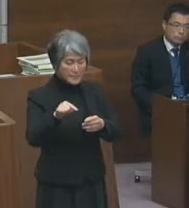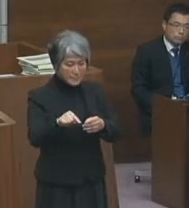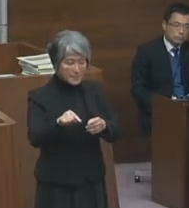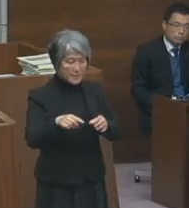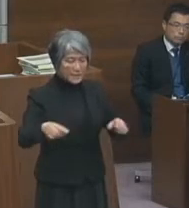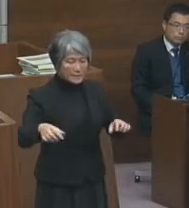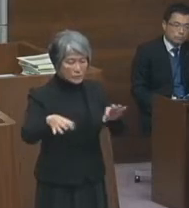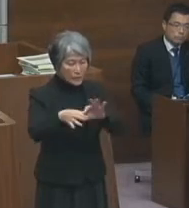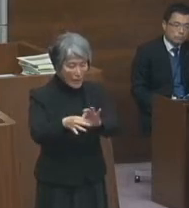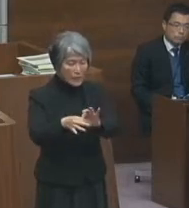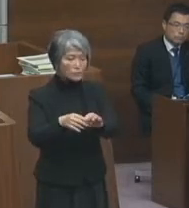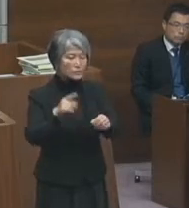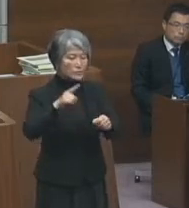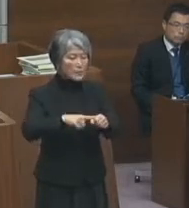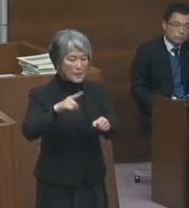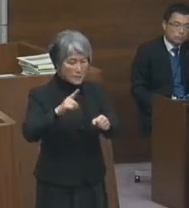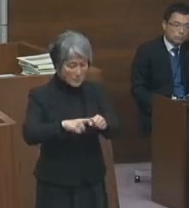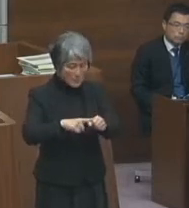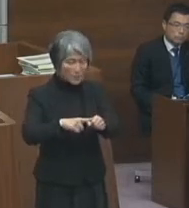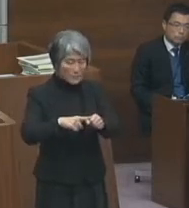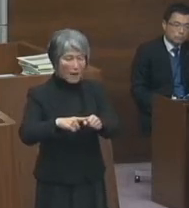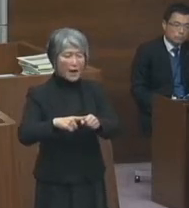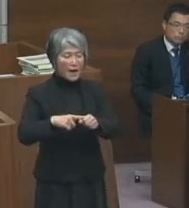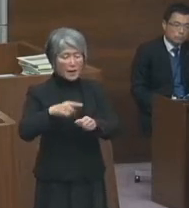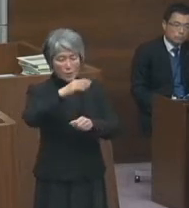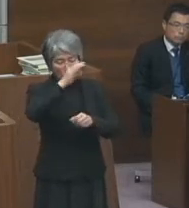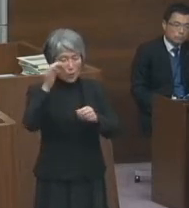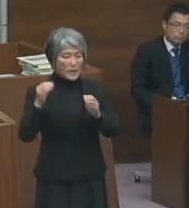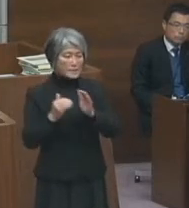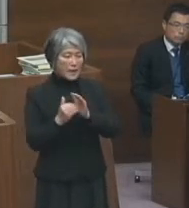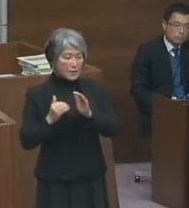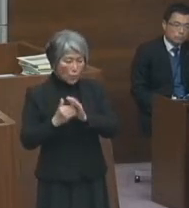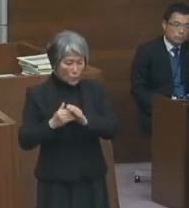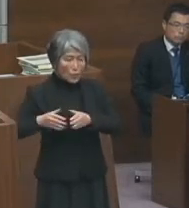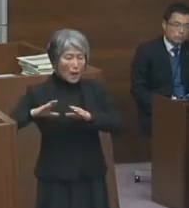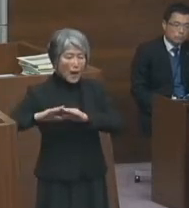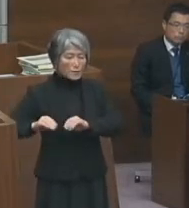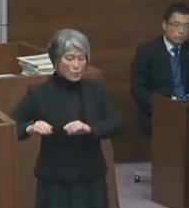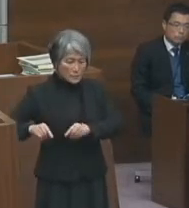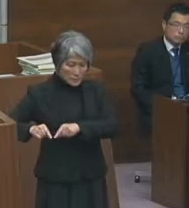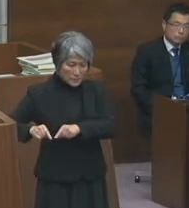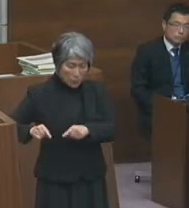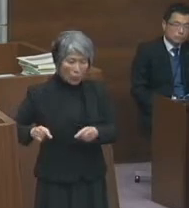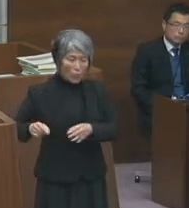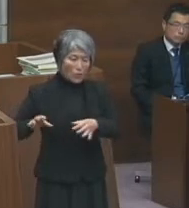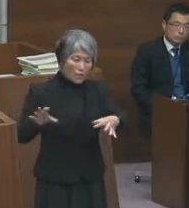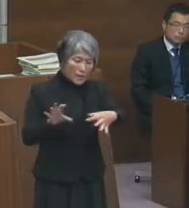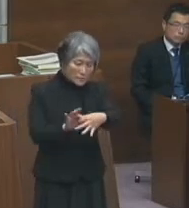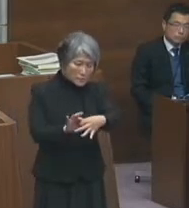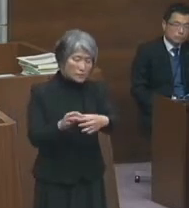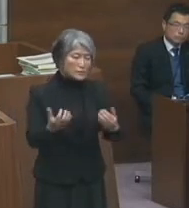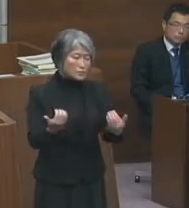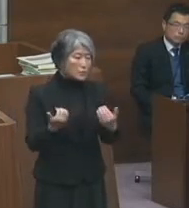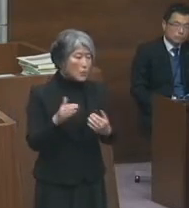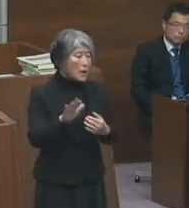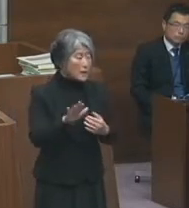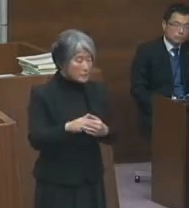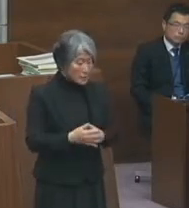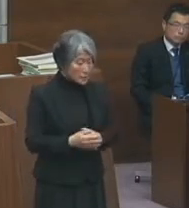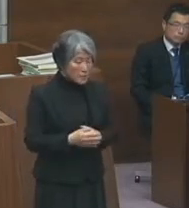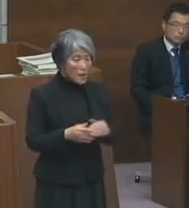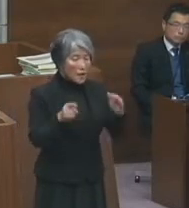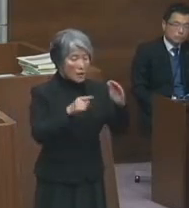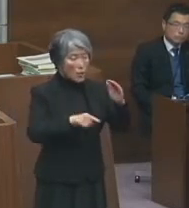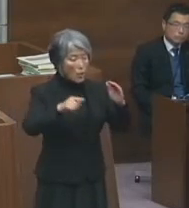不動産用地を進入路の一部として使用する必要がございました。このため、公募前の平成29